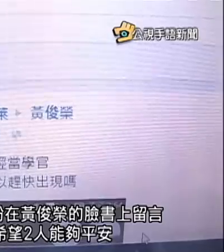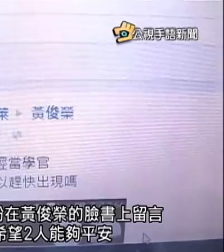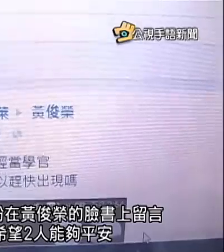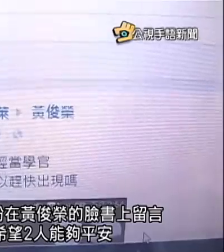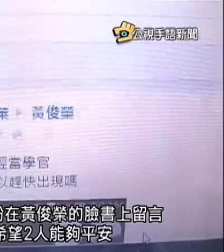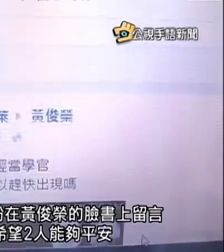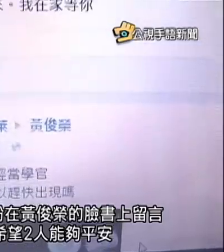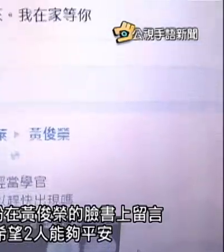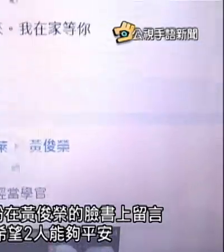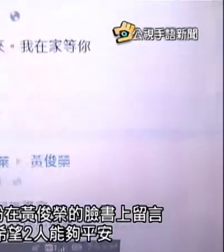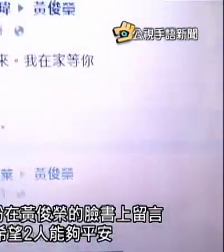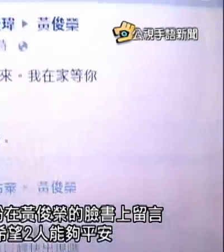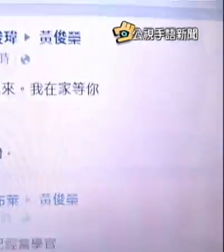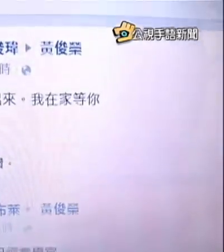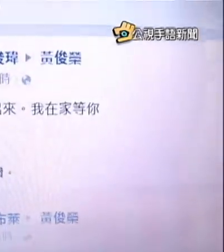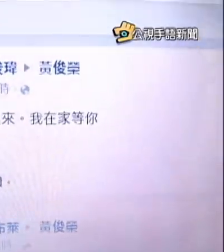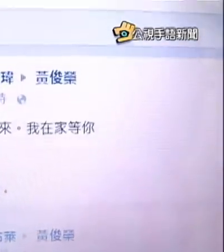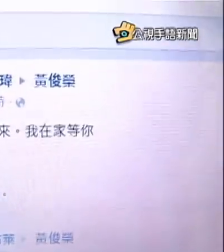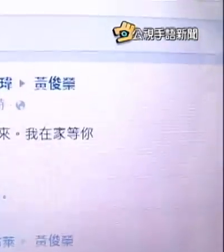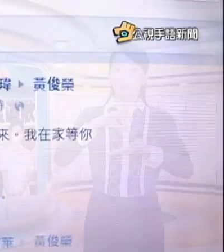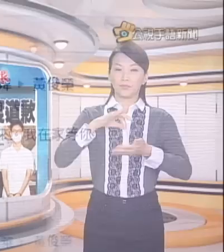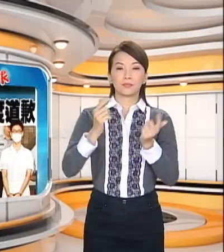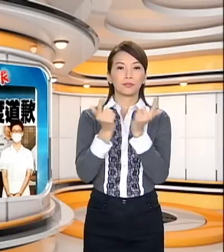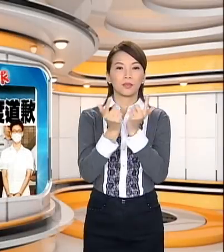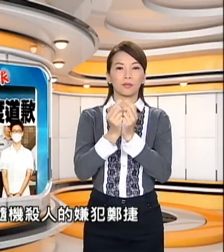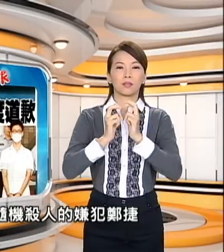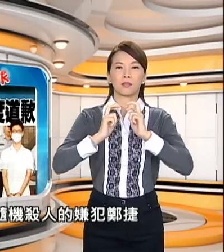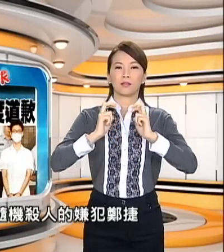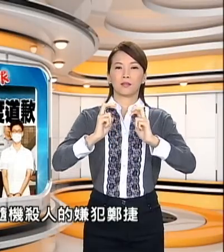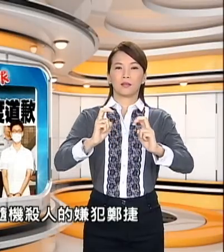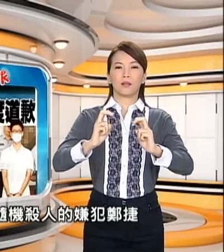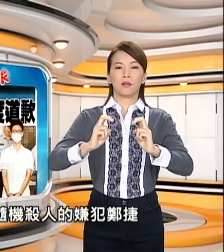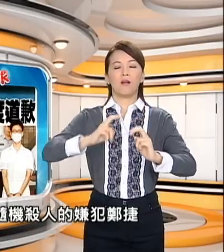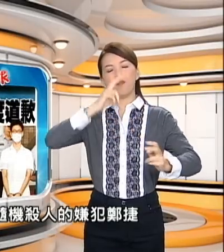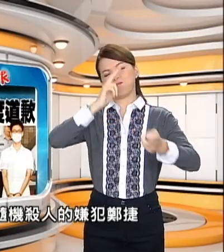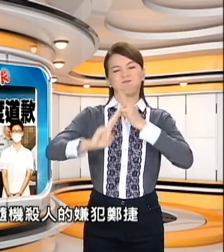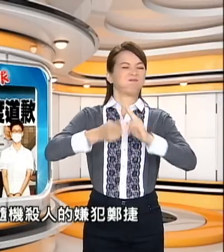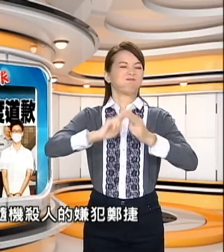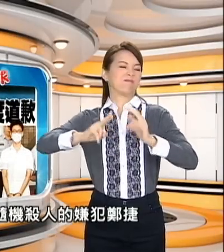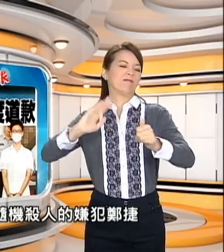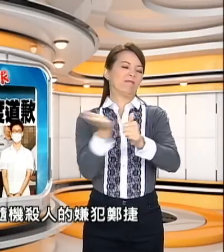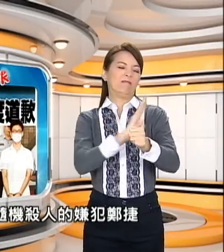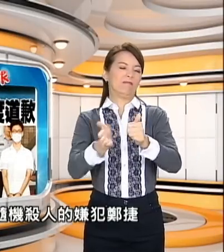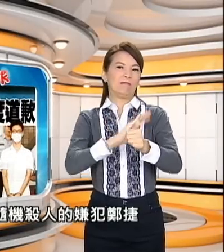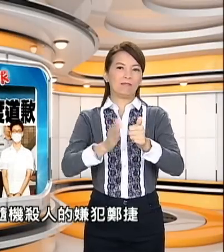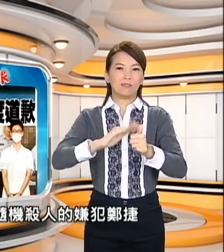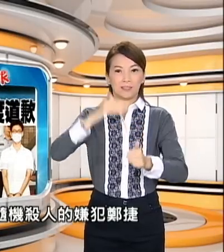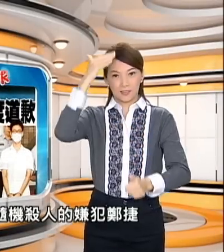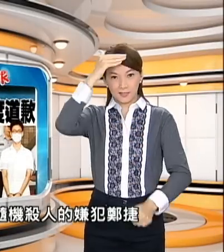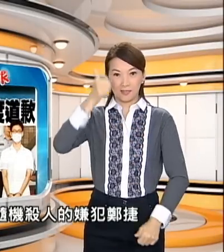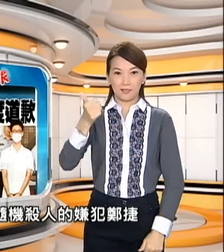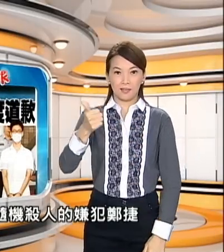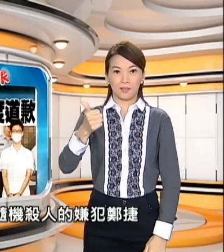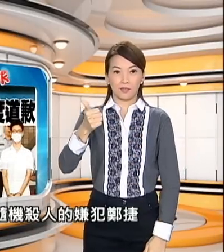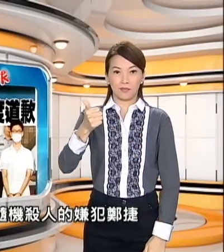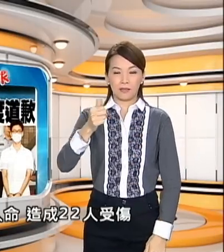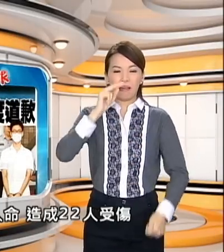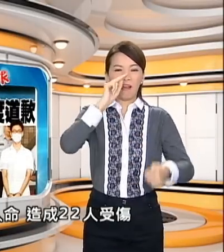能够平安。记者综合报道。 台北捷运随机杀人的嫌犯郑杰夺走